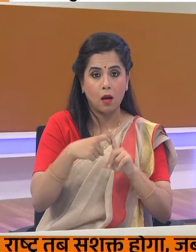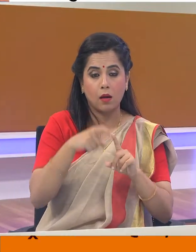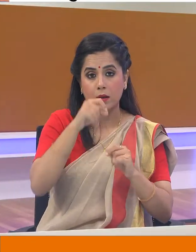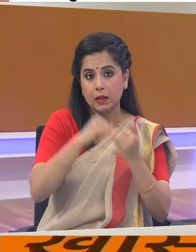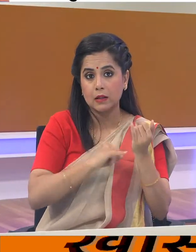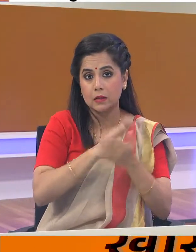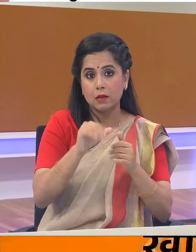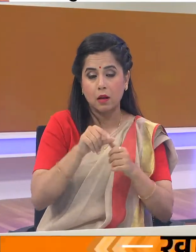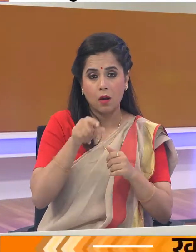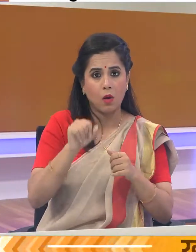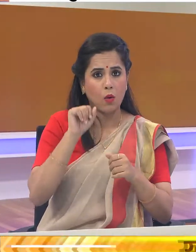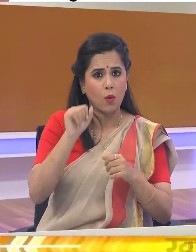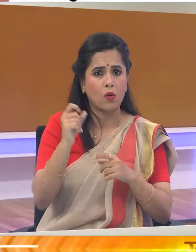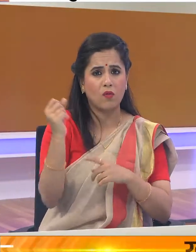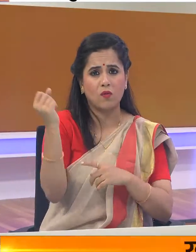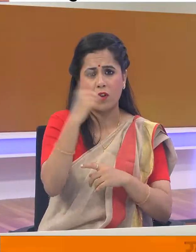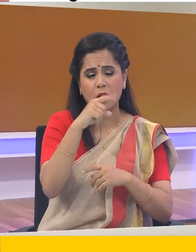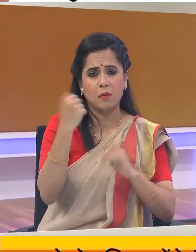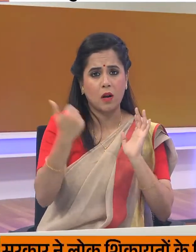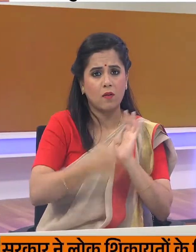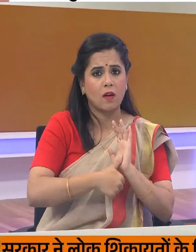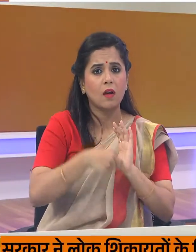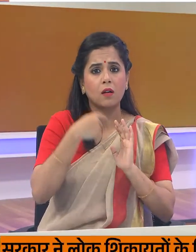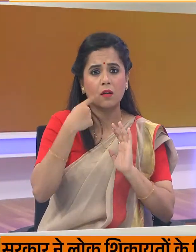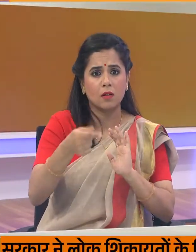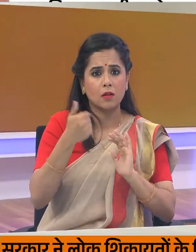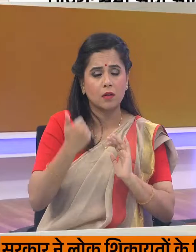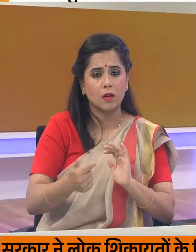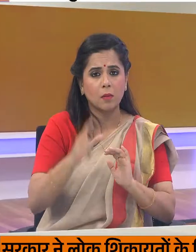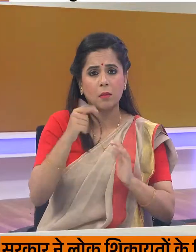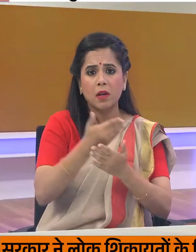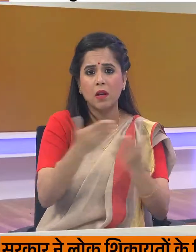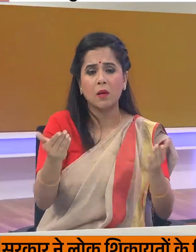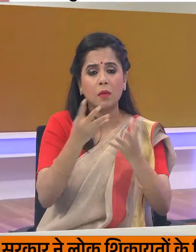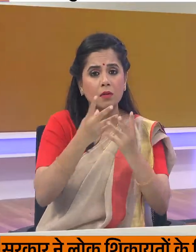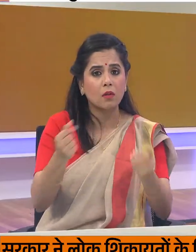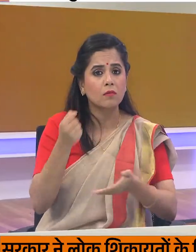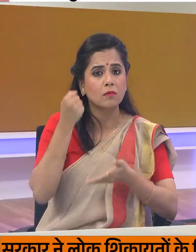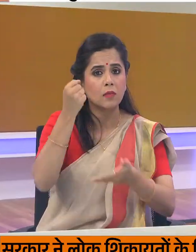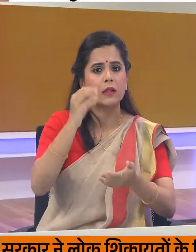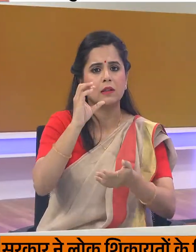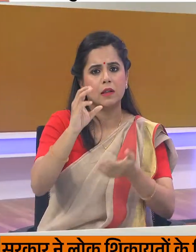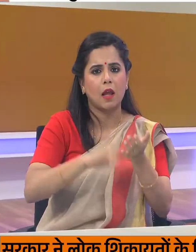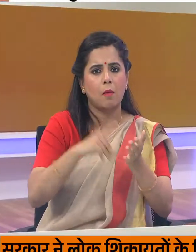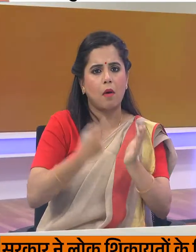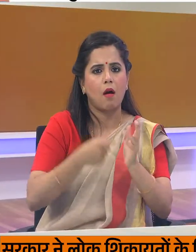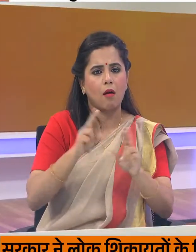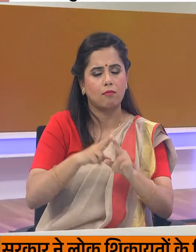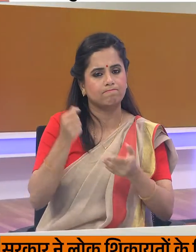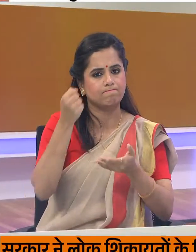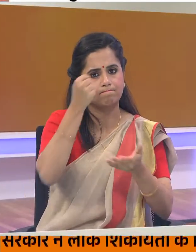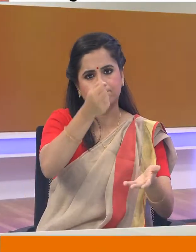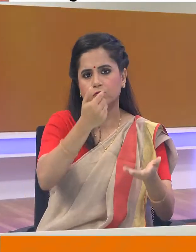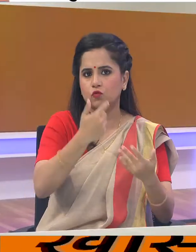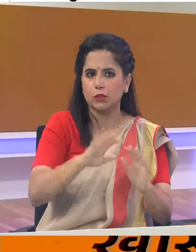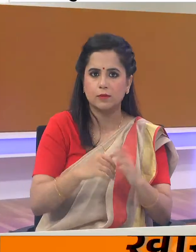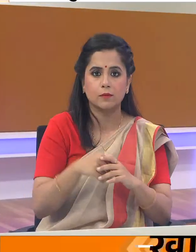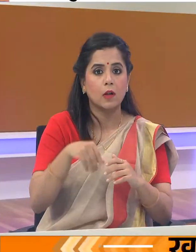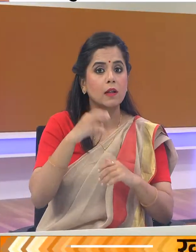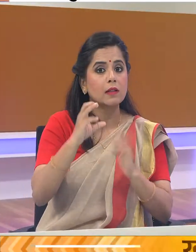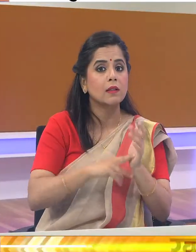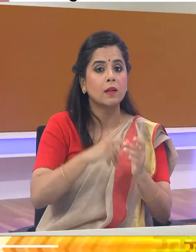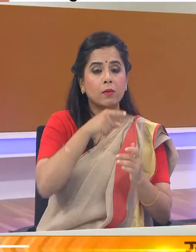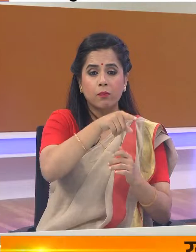ने अपना 1 माह का वेतन बाढ़ राहत के लिए सीएमआरएफ को दे दिया है। मुख्यमंत्री